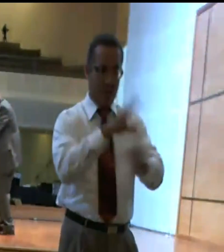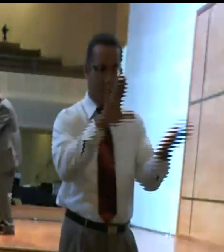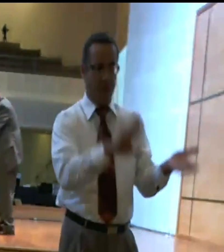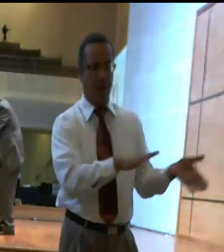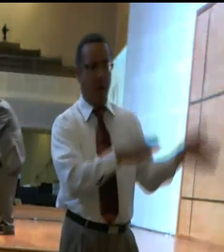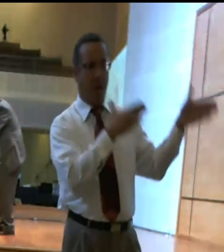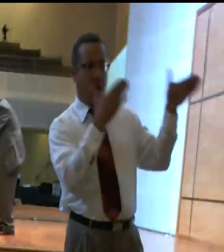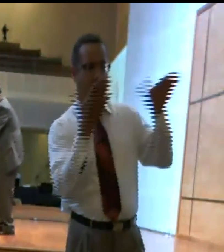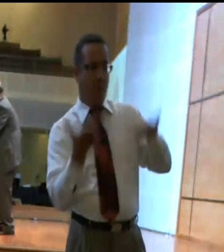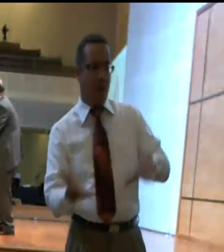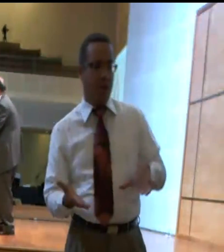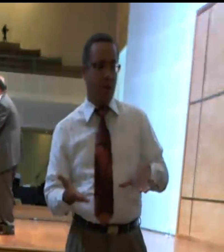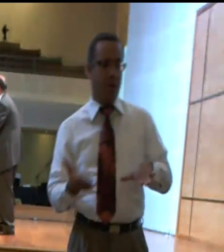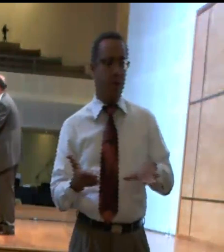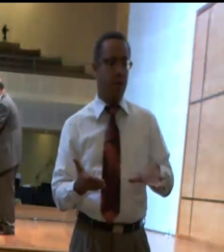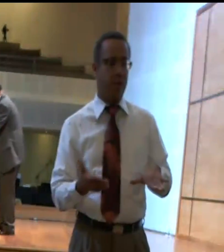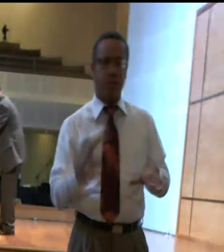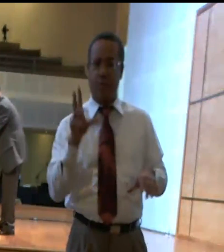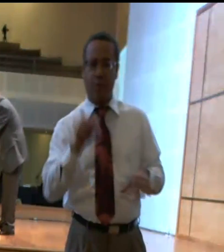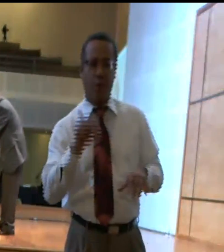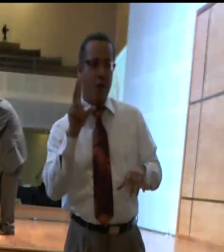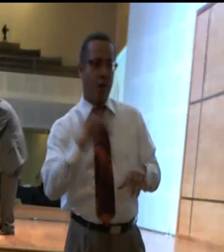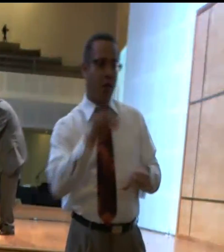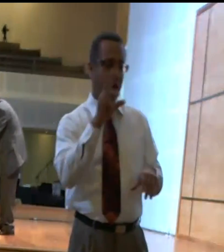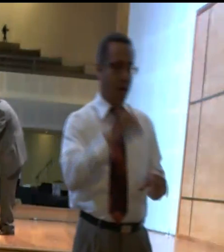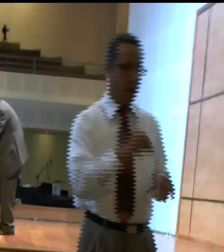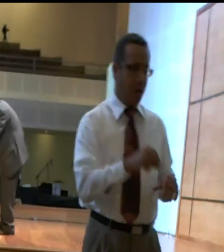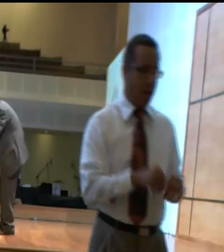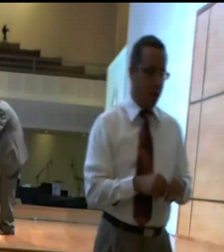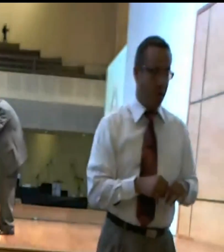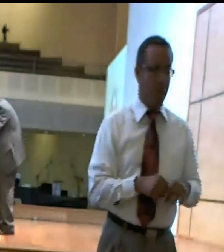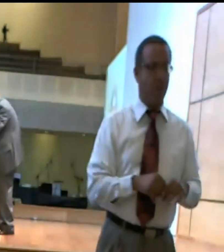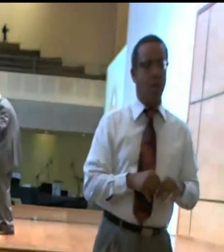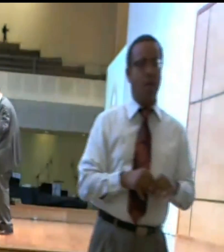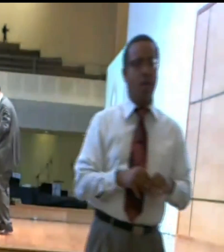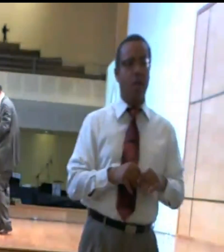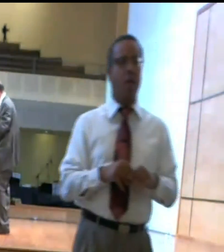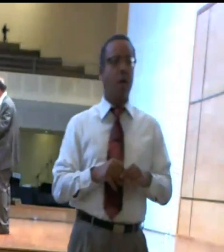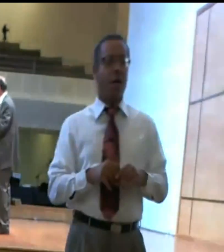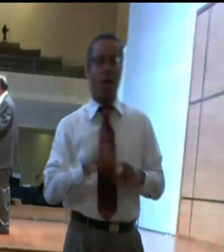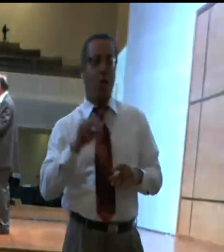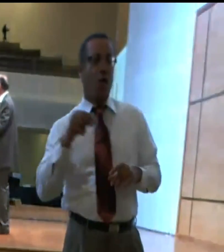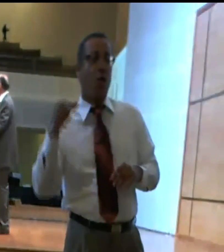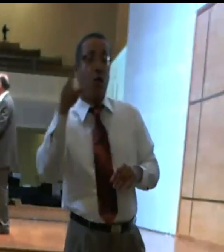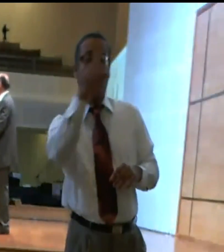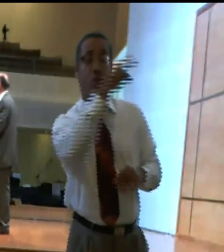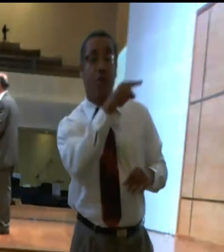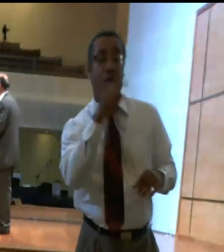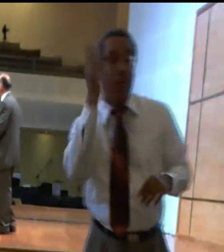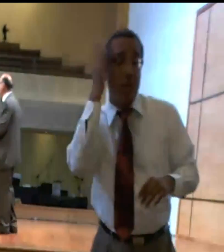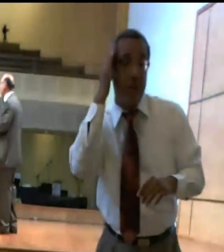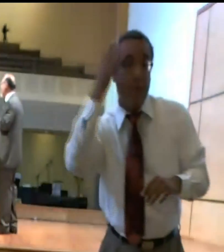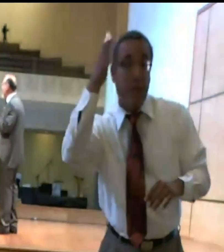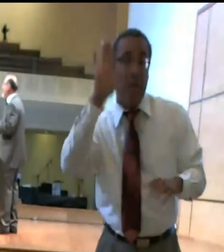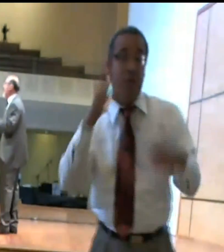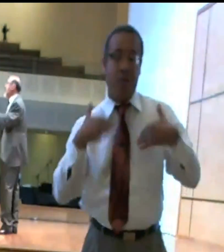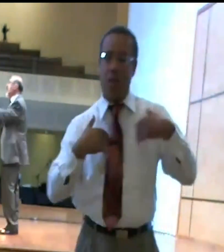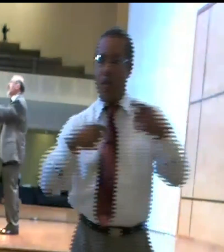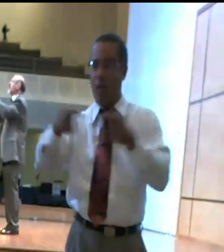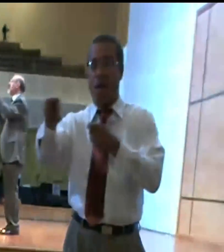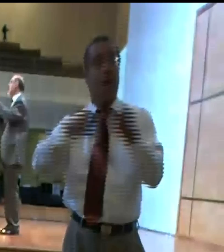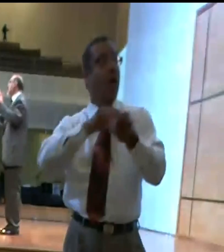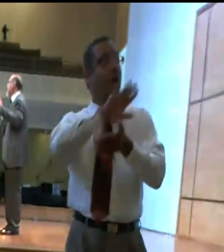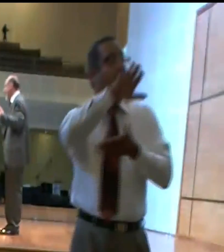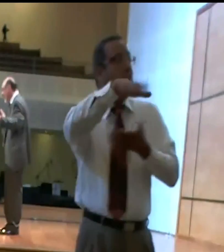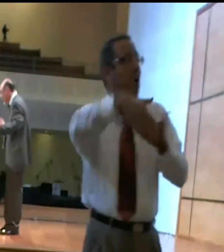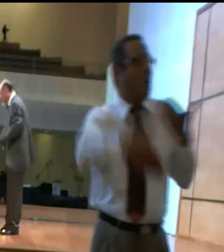no valen armas en esa guerra, ni la impiedad librará al que la posee. Mira, mi hermano, mi amigo